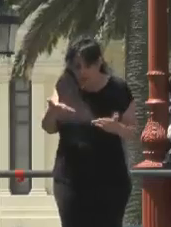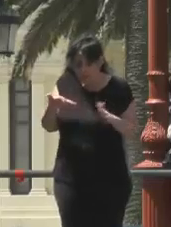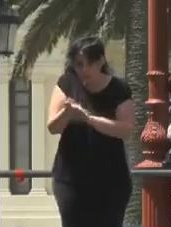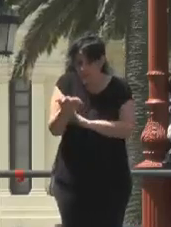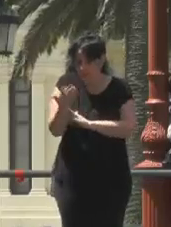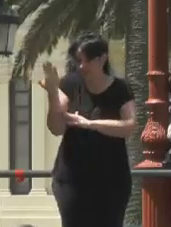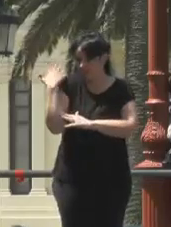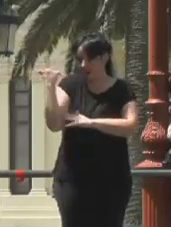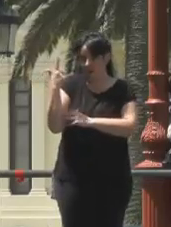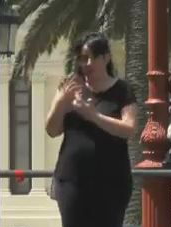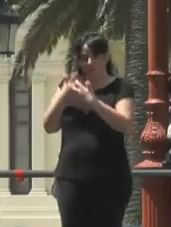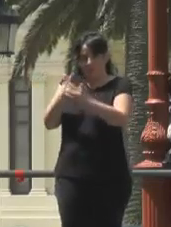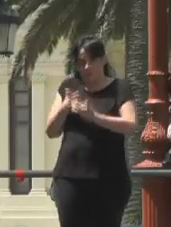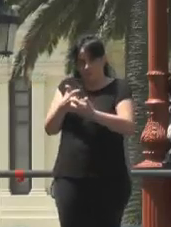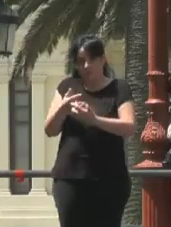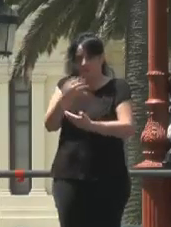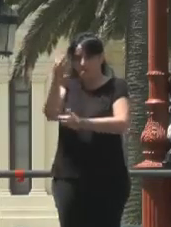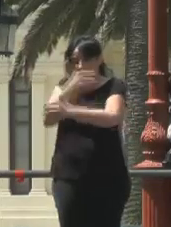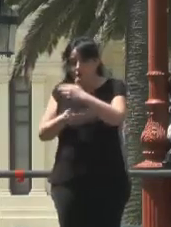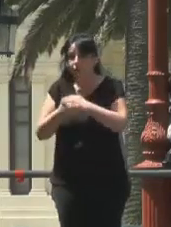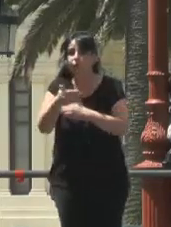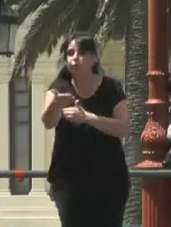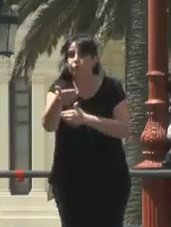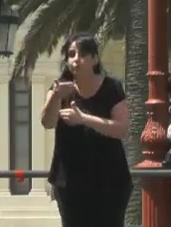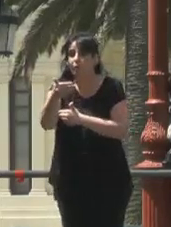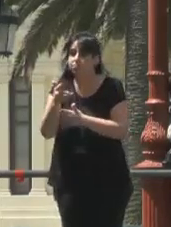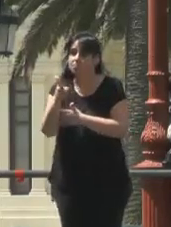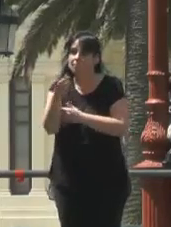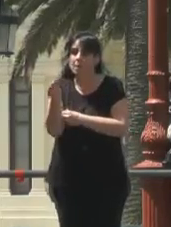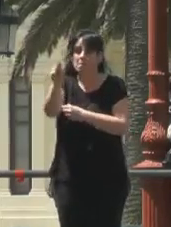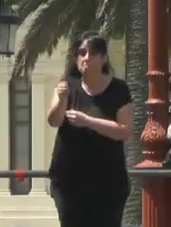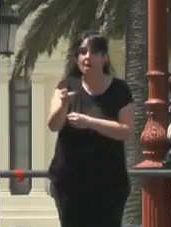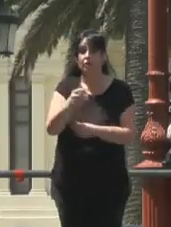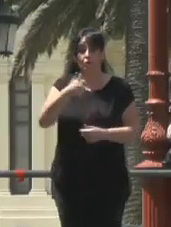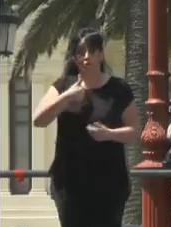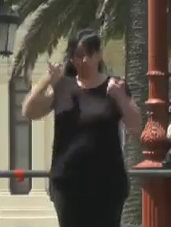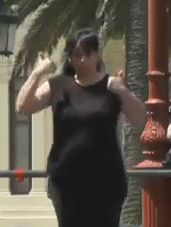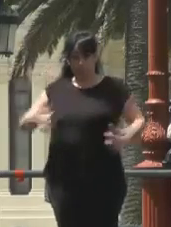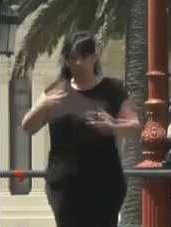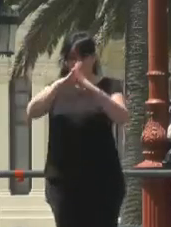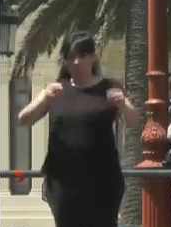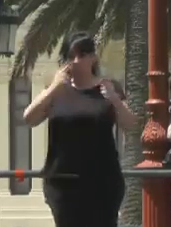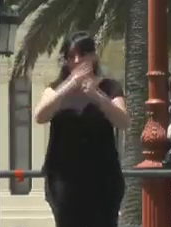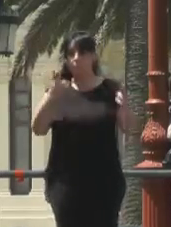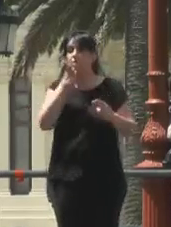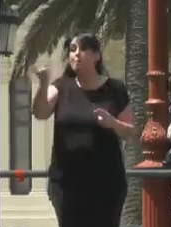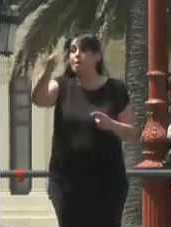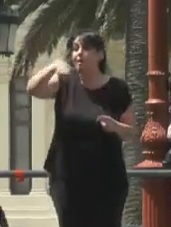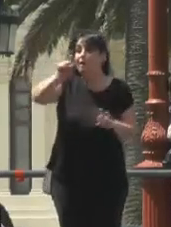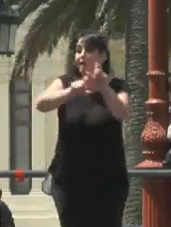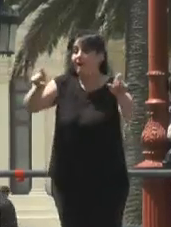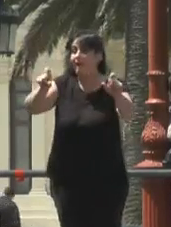derechos de mañana serán las luchas de hoy. Si alguien como yo accedió a la universidad pública fue porque vosotros y vosotras, de generaciones